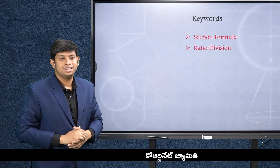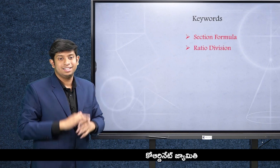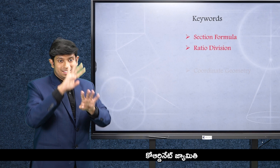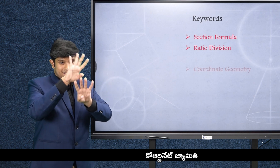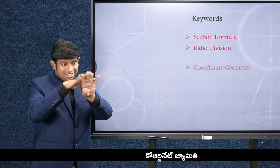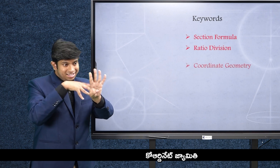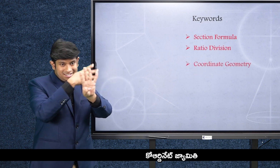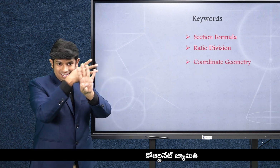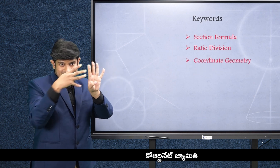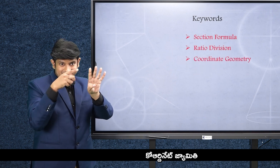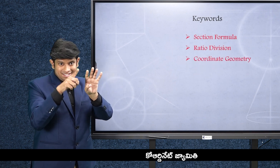కోఆర్డినేట్